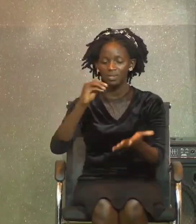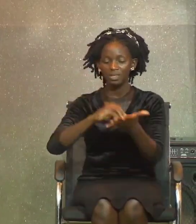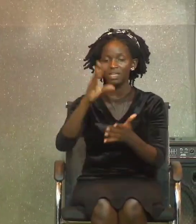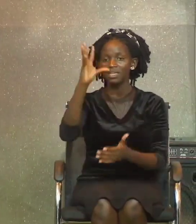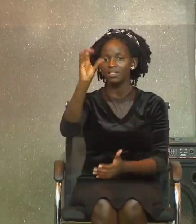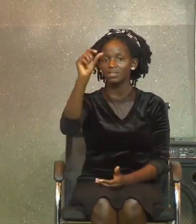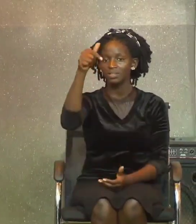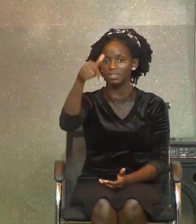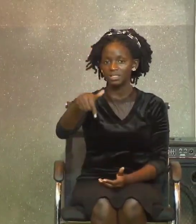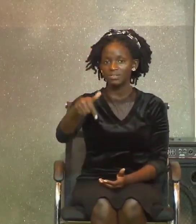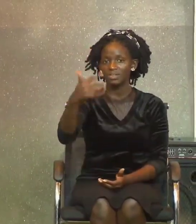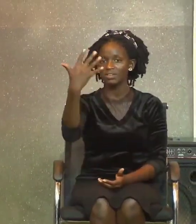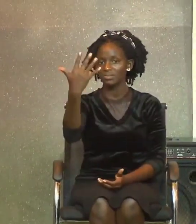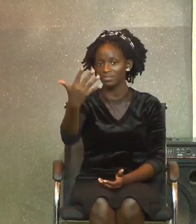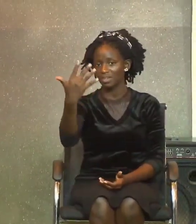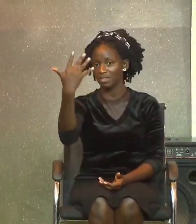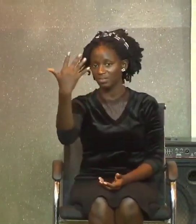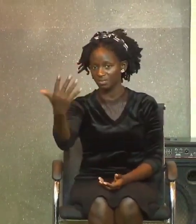0755